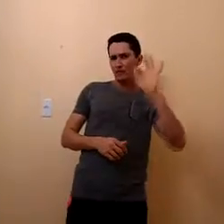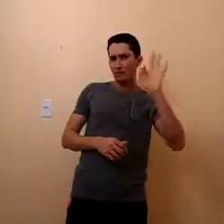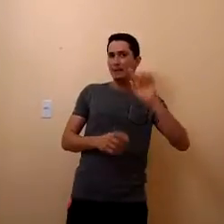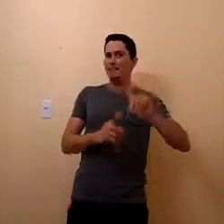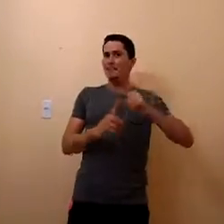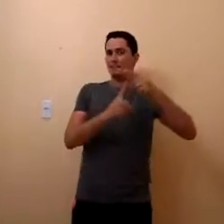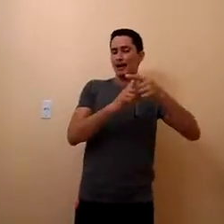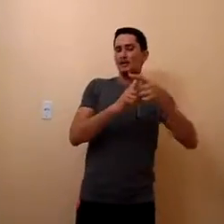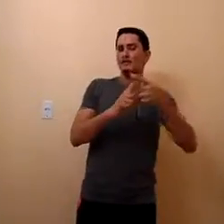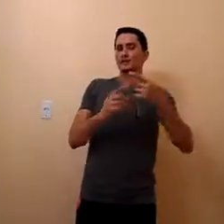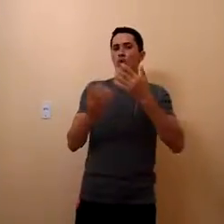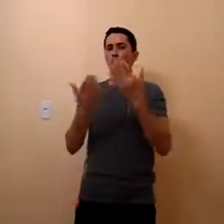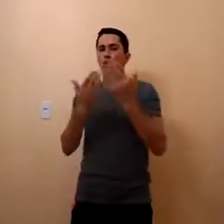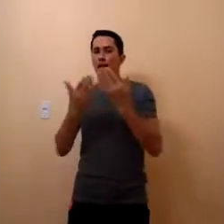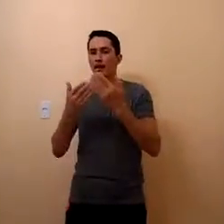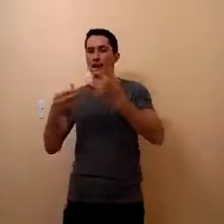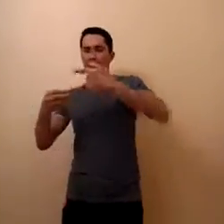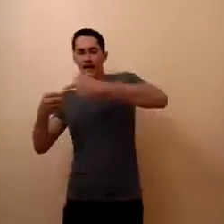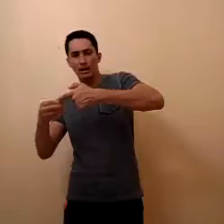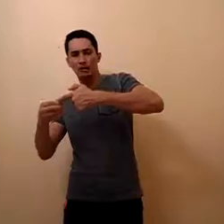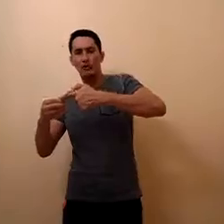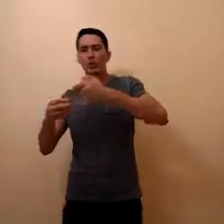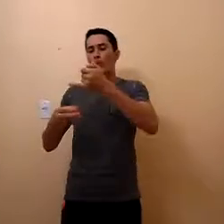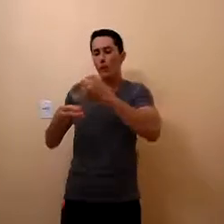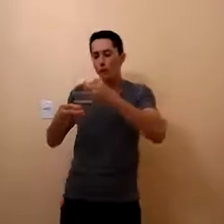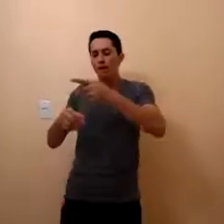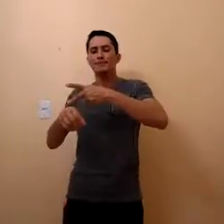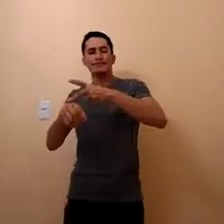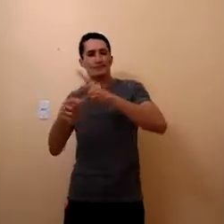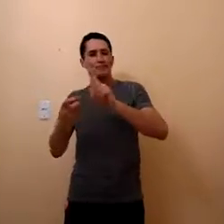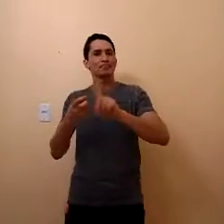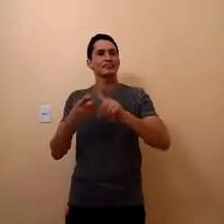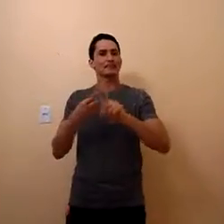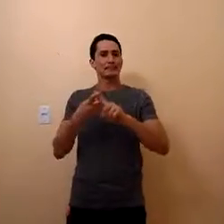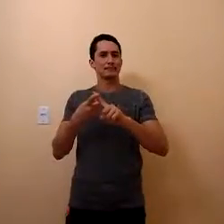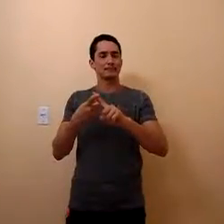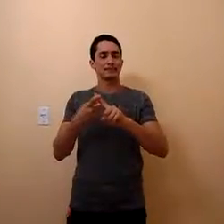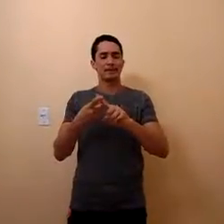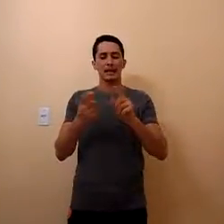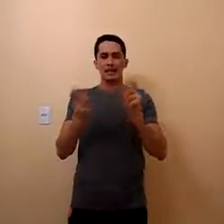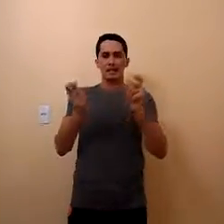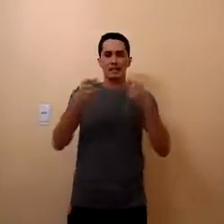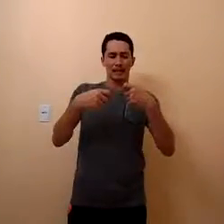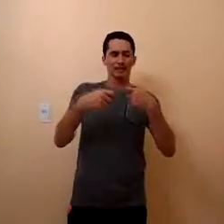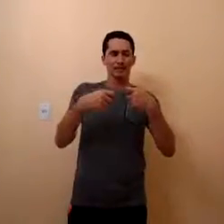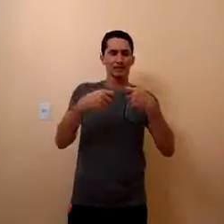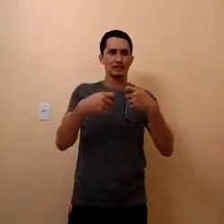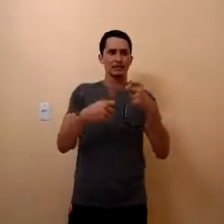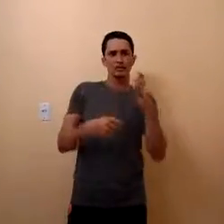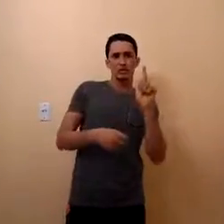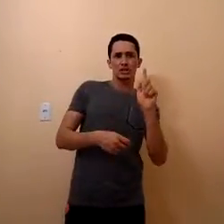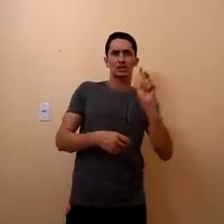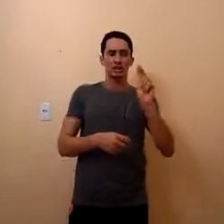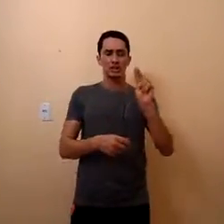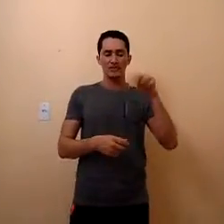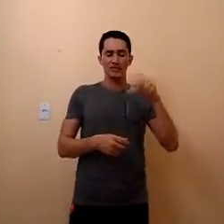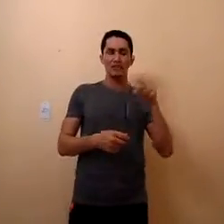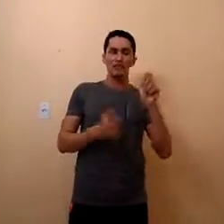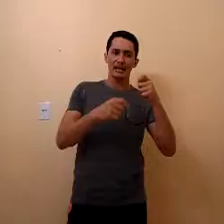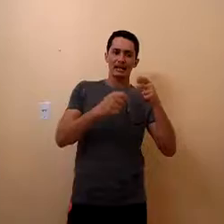outros combustíveis, como a gasolina e o óleo diesel. Para o carro poder receber gás natural, é necessário instalar e